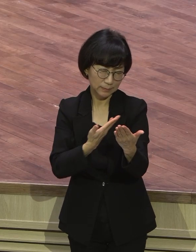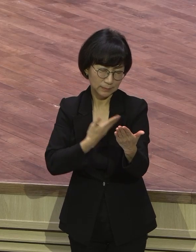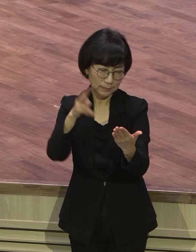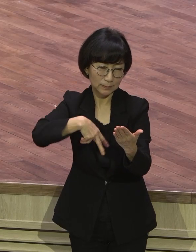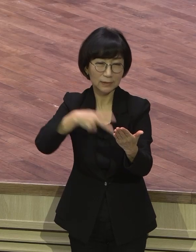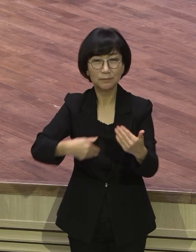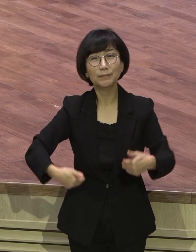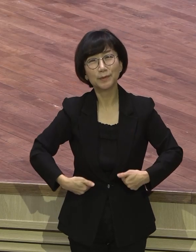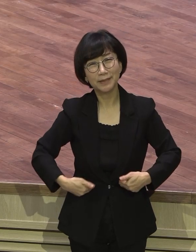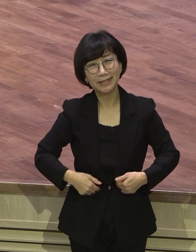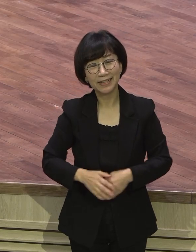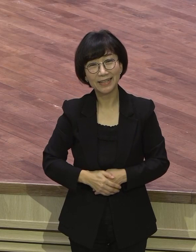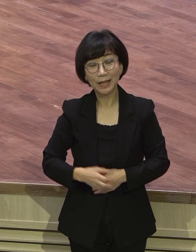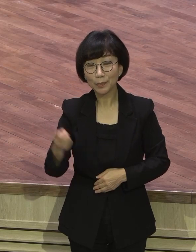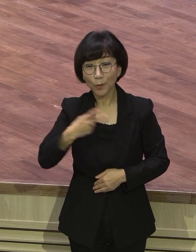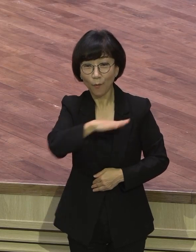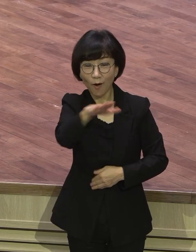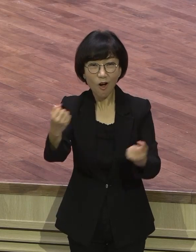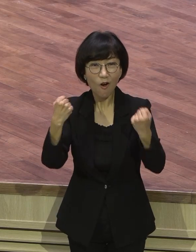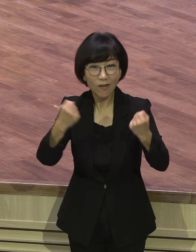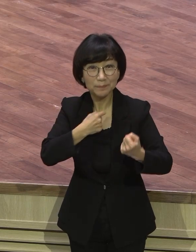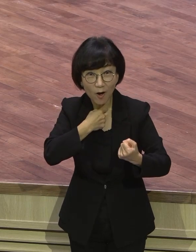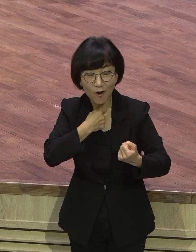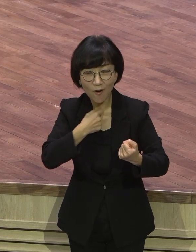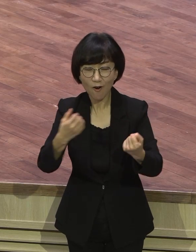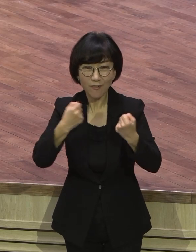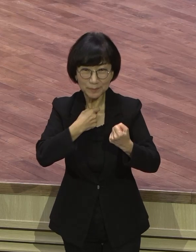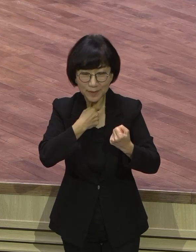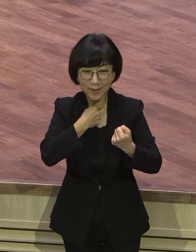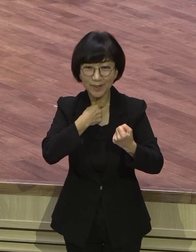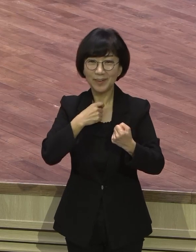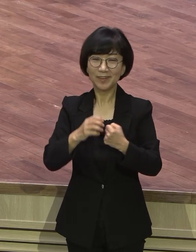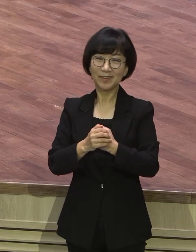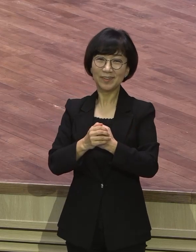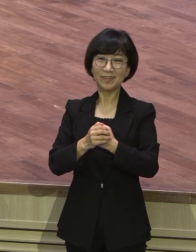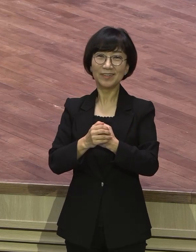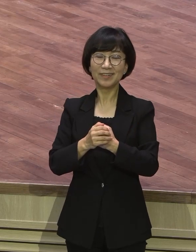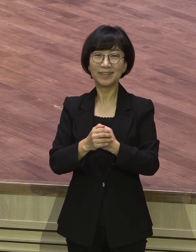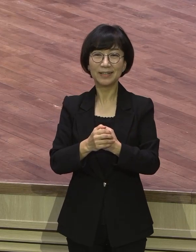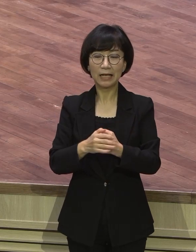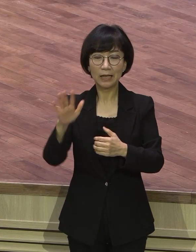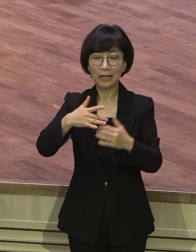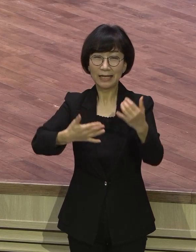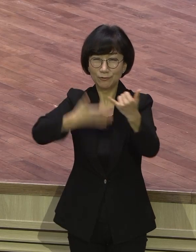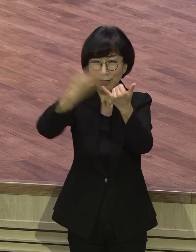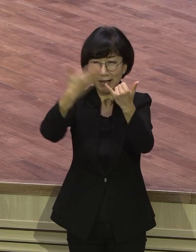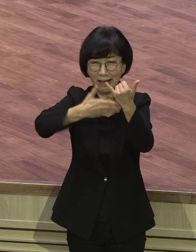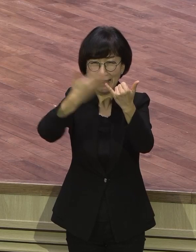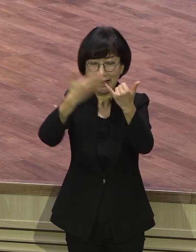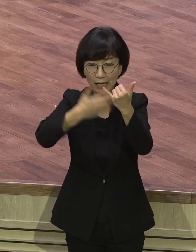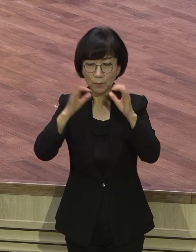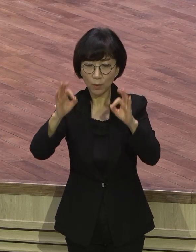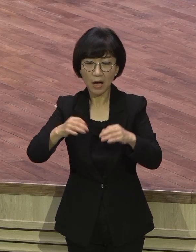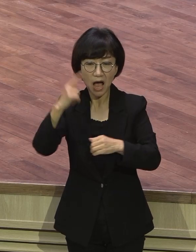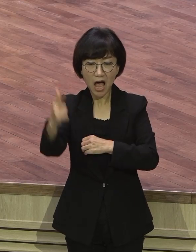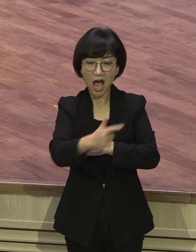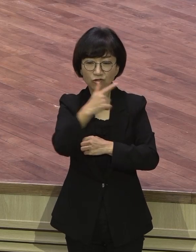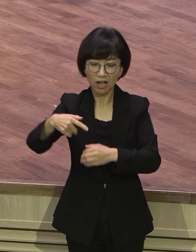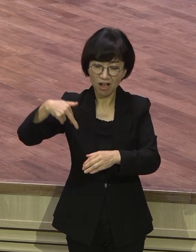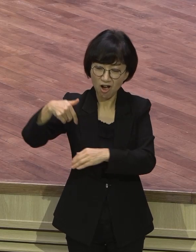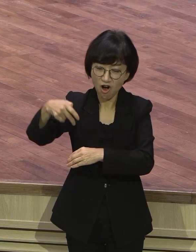여러분 건강하고 있습니까 건강에 많이 나오잖아요 요즘 유튜브 많이 나오잖아요 하루에 만복 걸어라